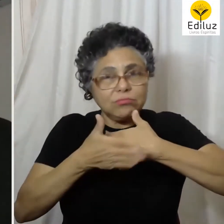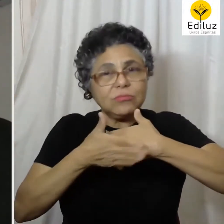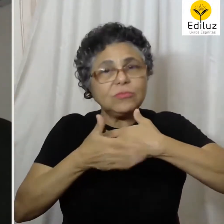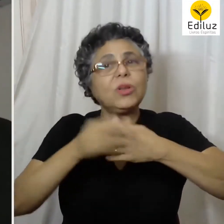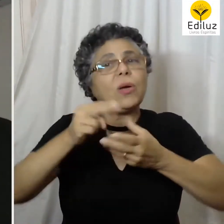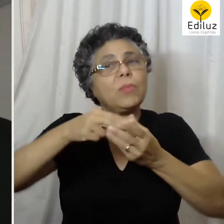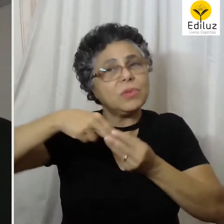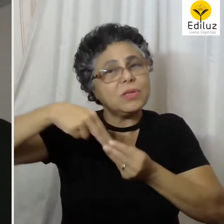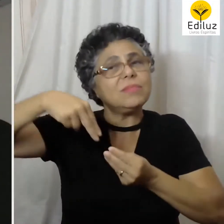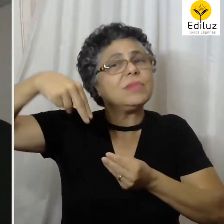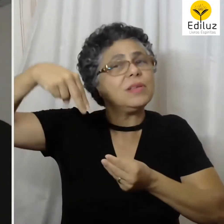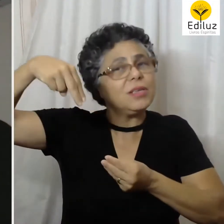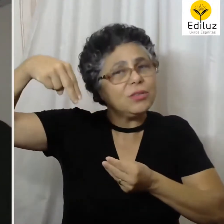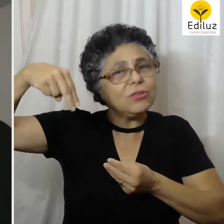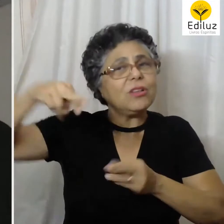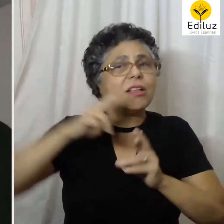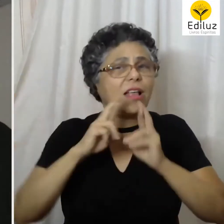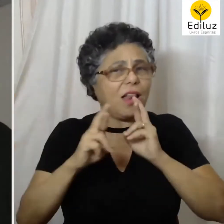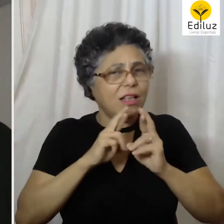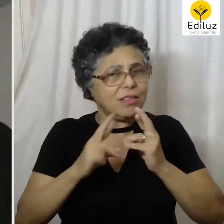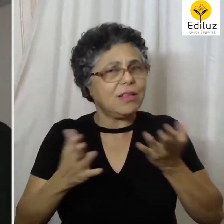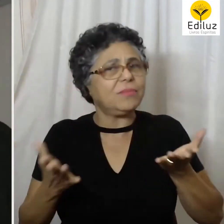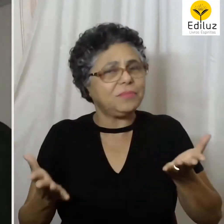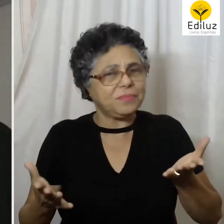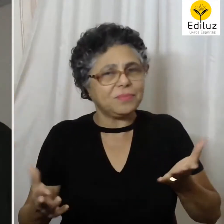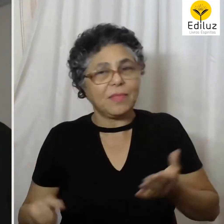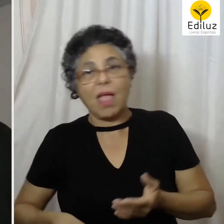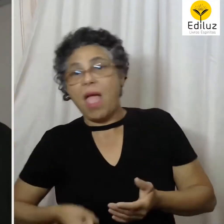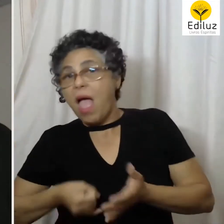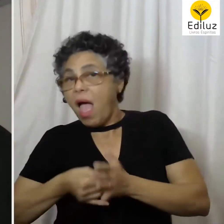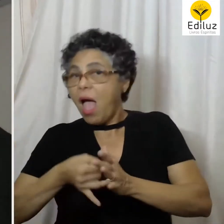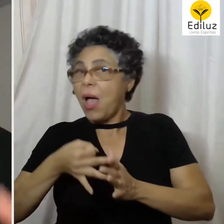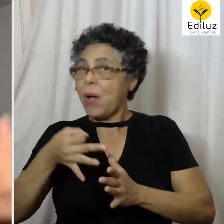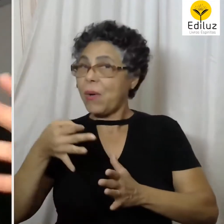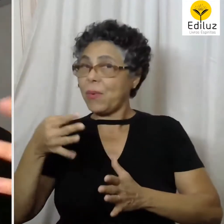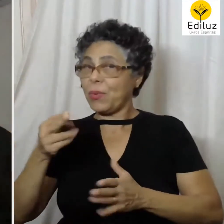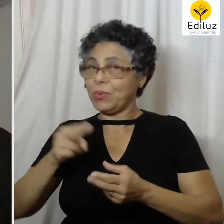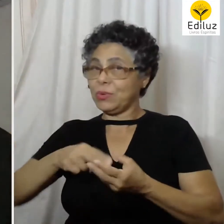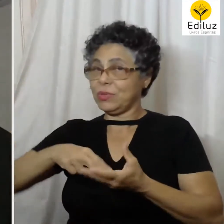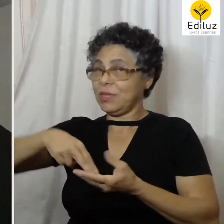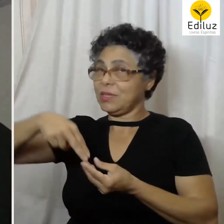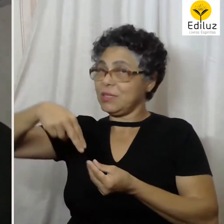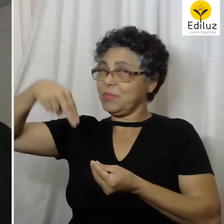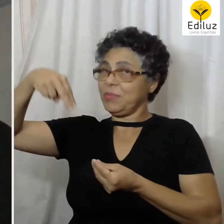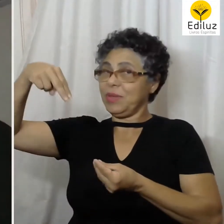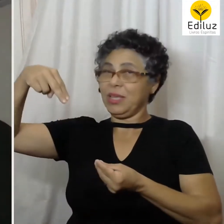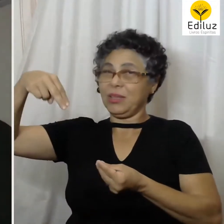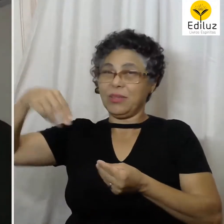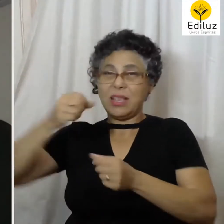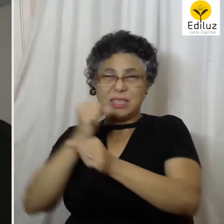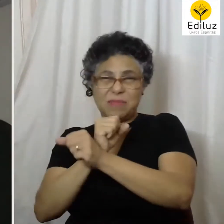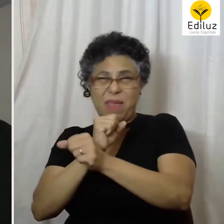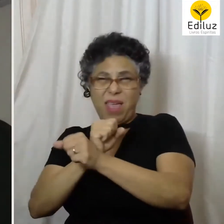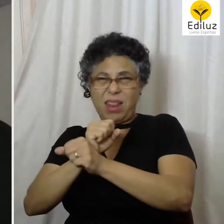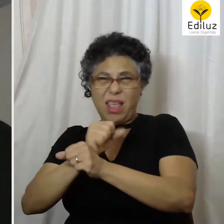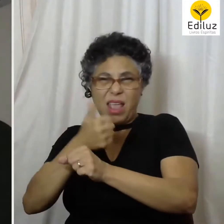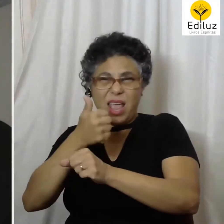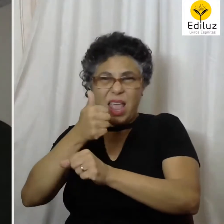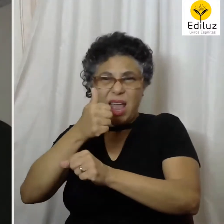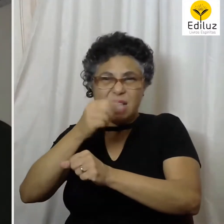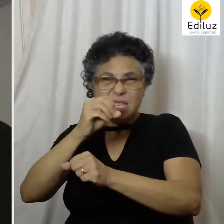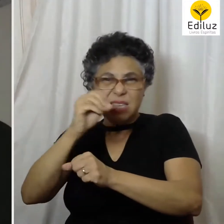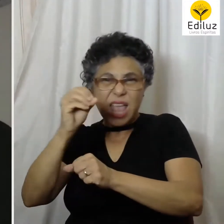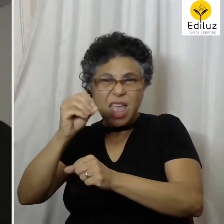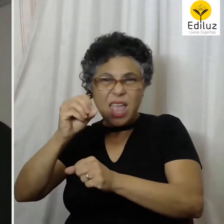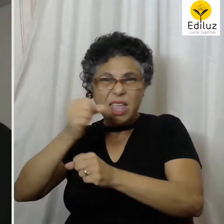contemporaneidade nessas relações. Alguns espíritos esperam alguns 100 anos, até mesmo,